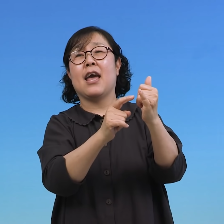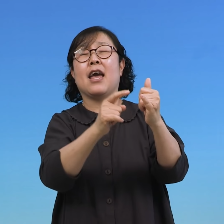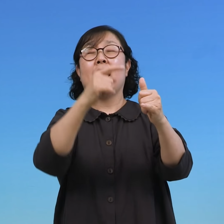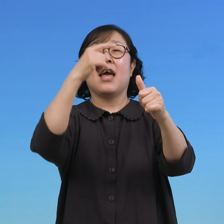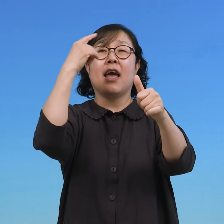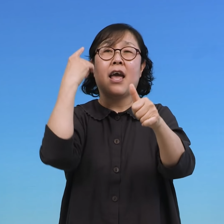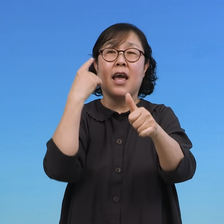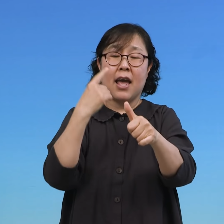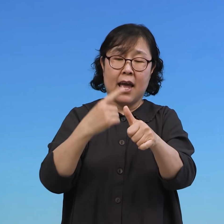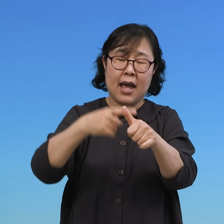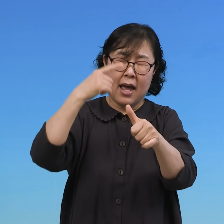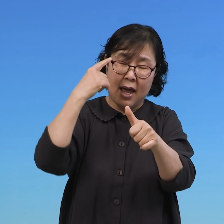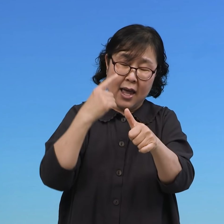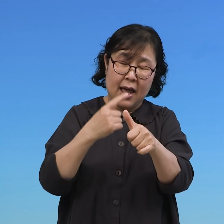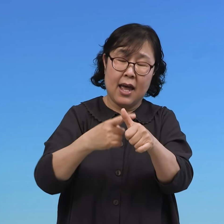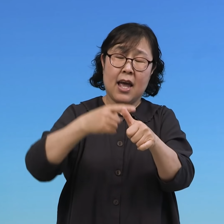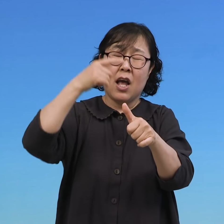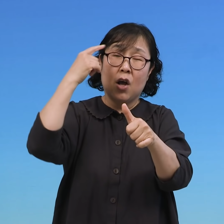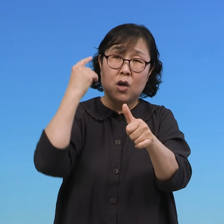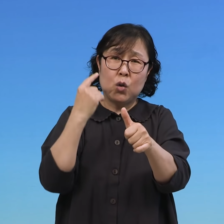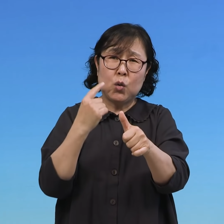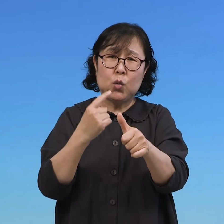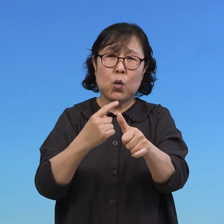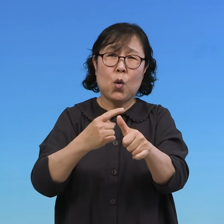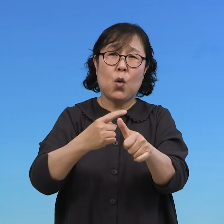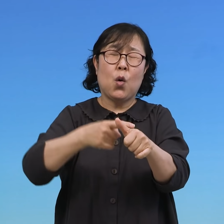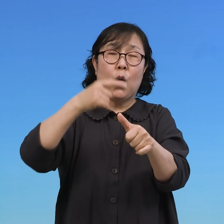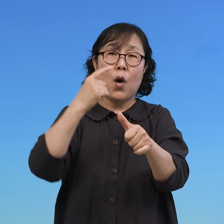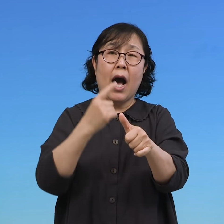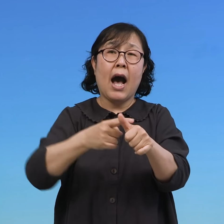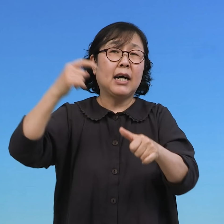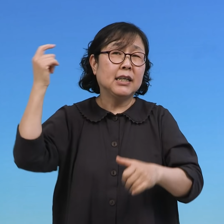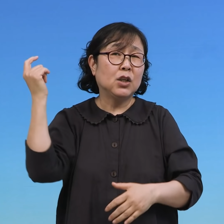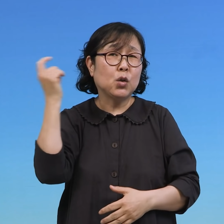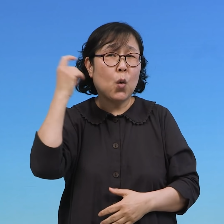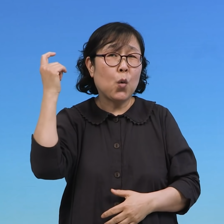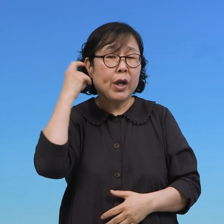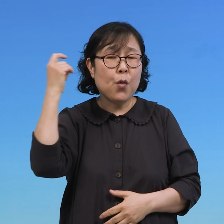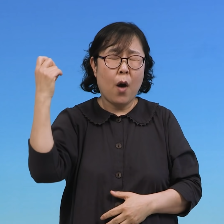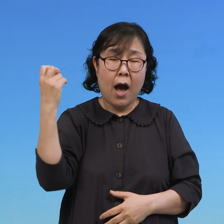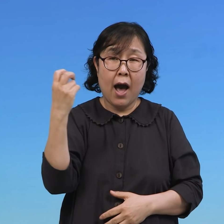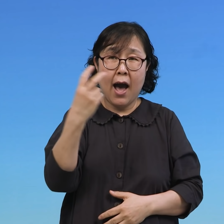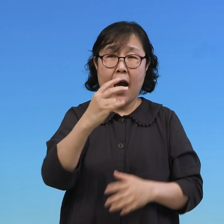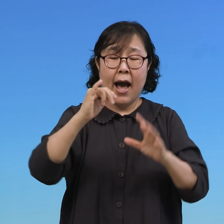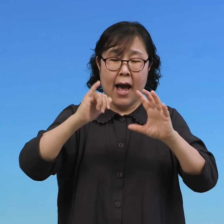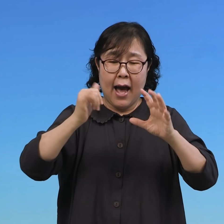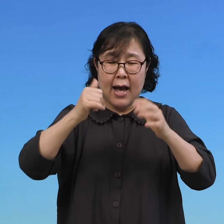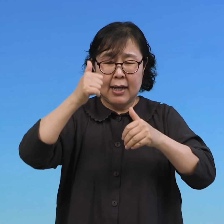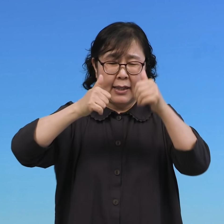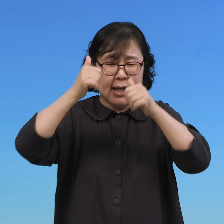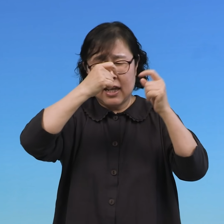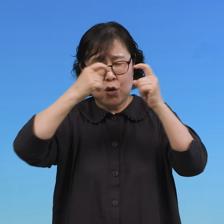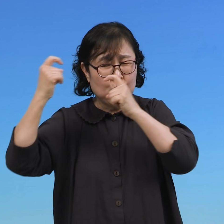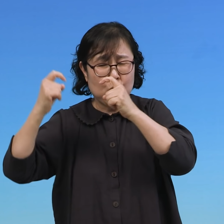때때로 조롱당하며 조롱하는 소리와 세상 유혹 속에도